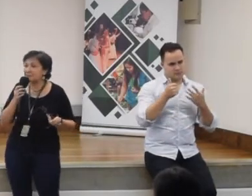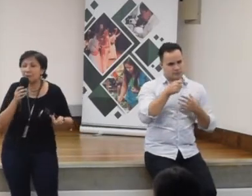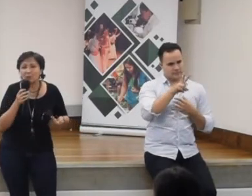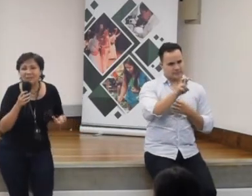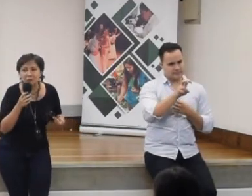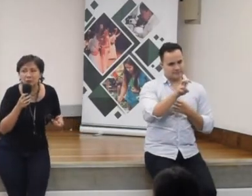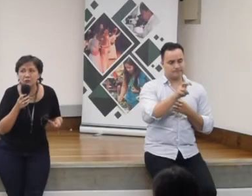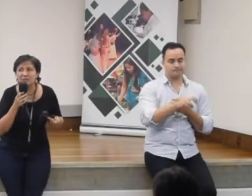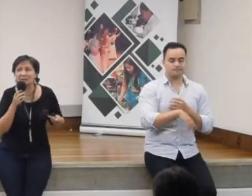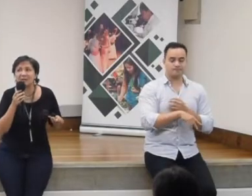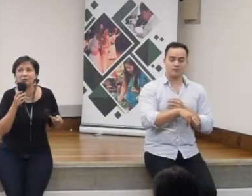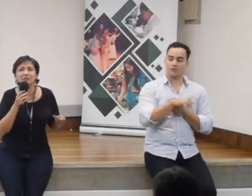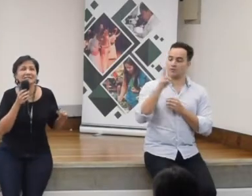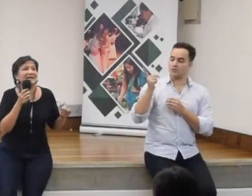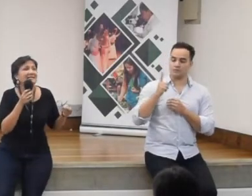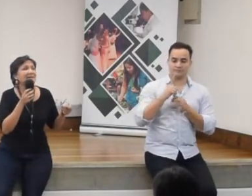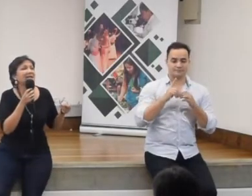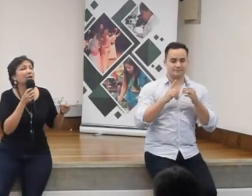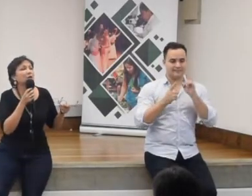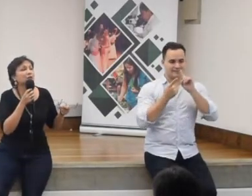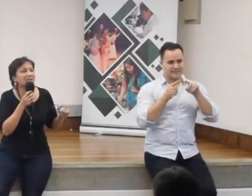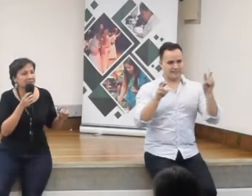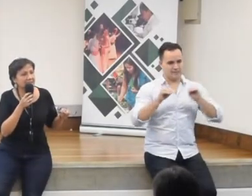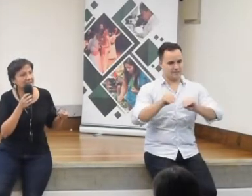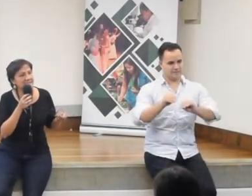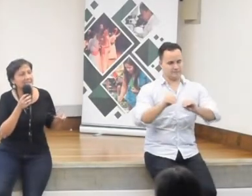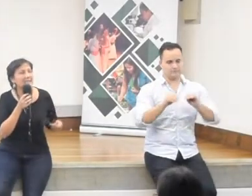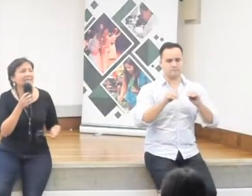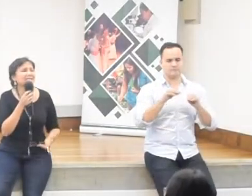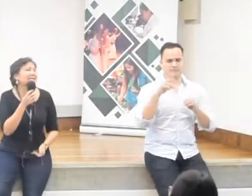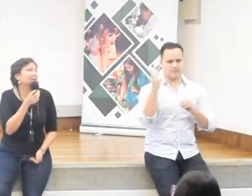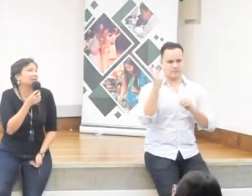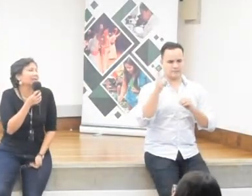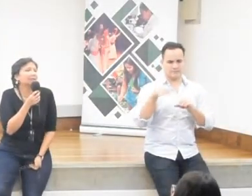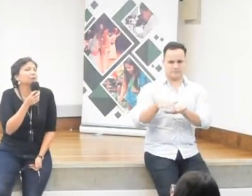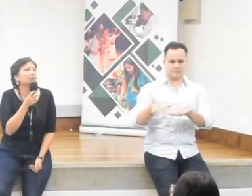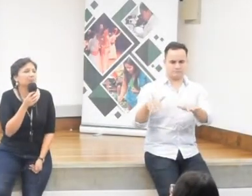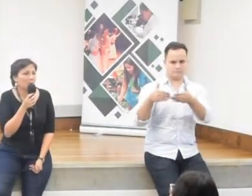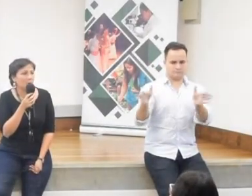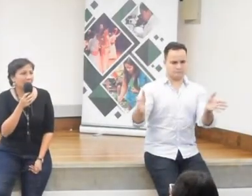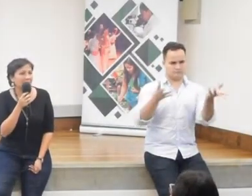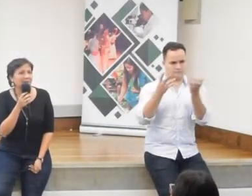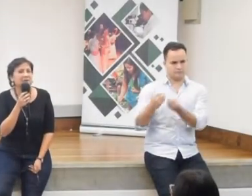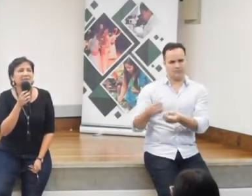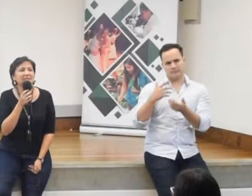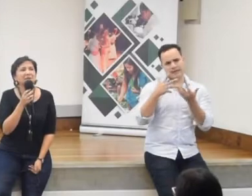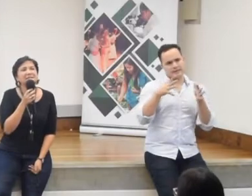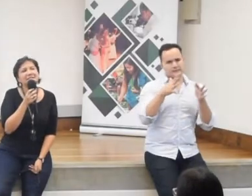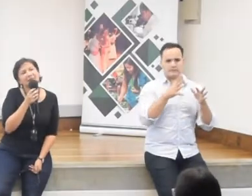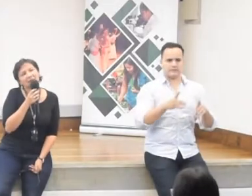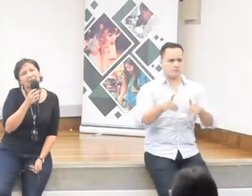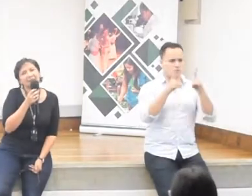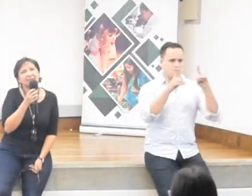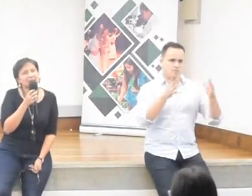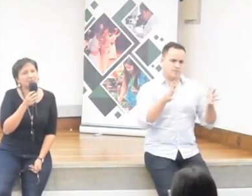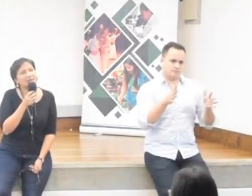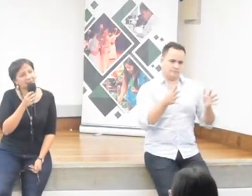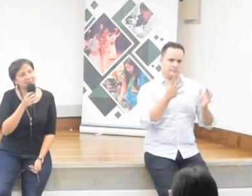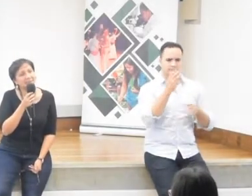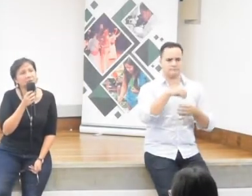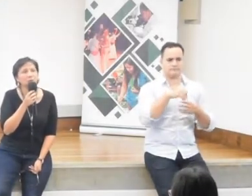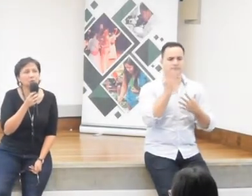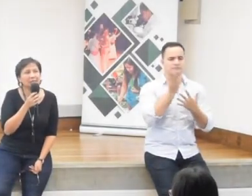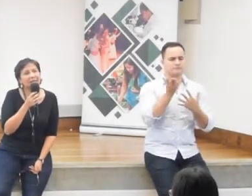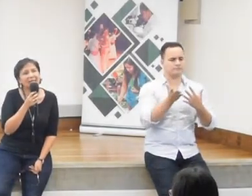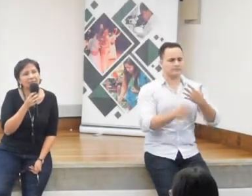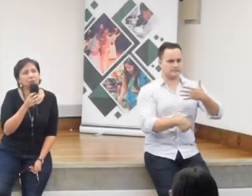Las rutas de formación son espacios que se activan los viernes. Es el equivalente a un diploma dividido en 3